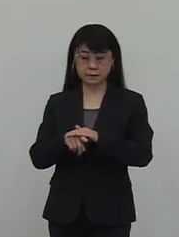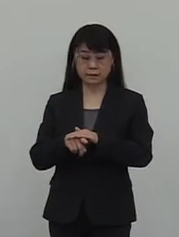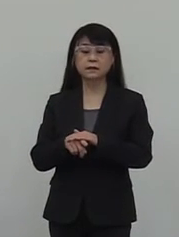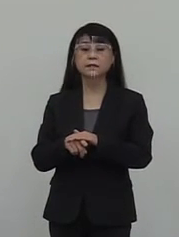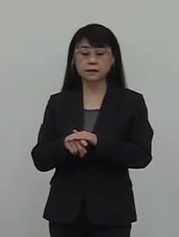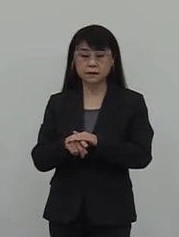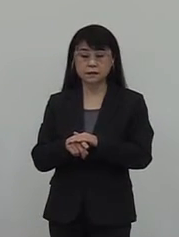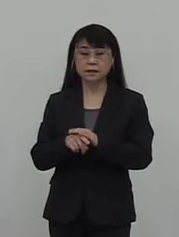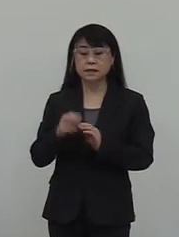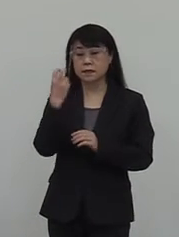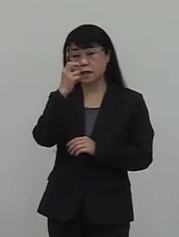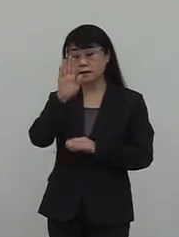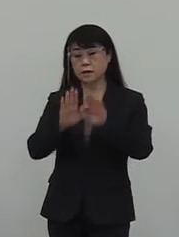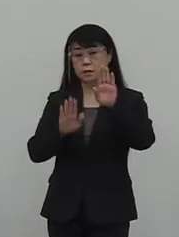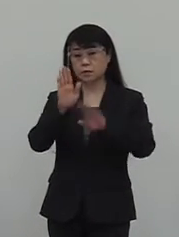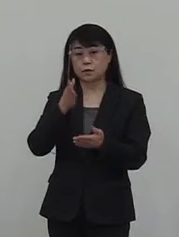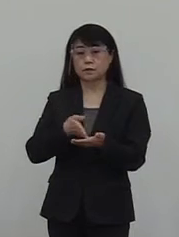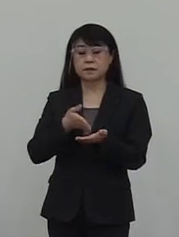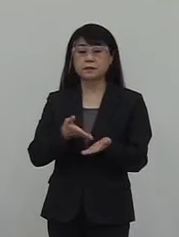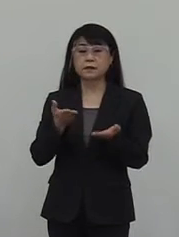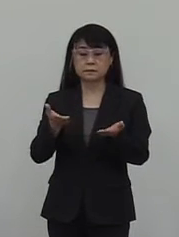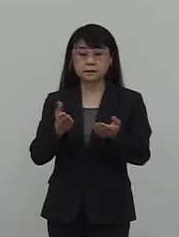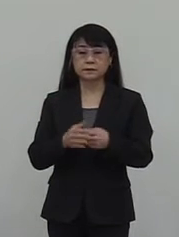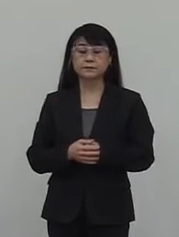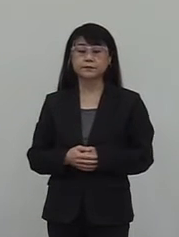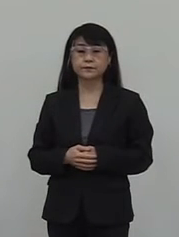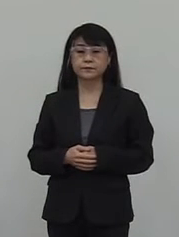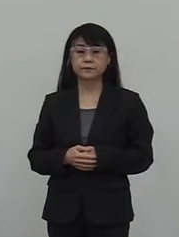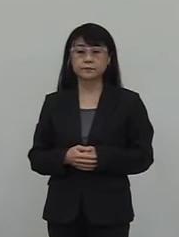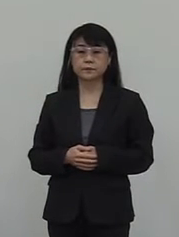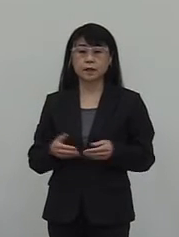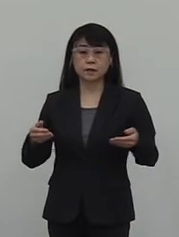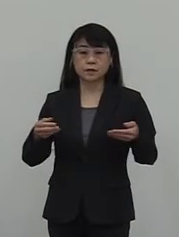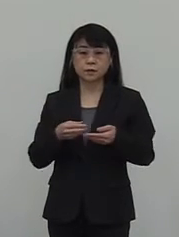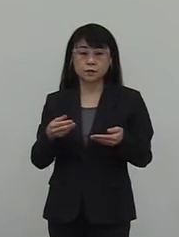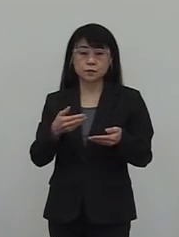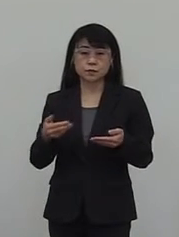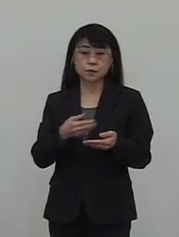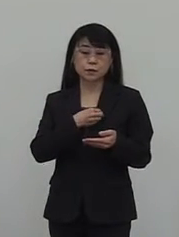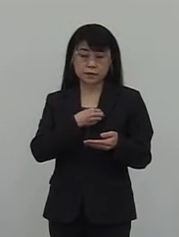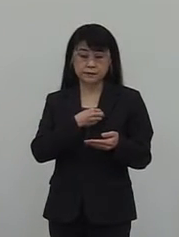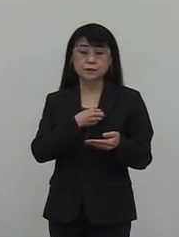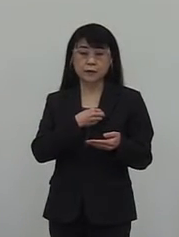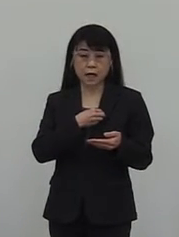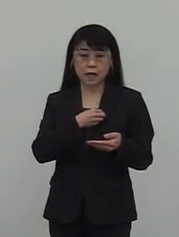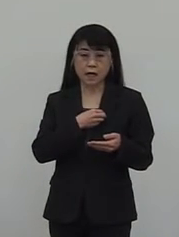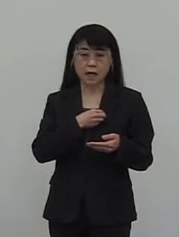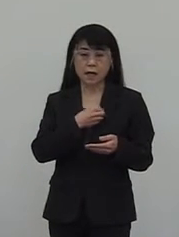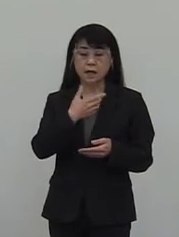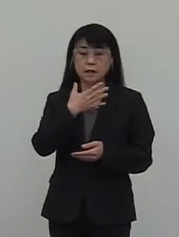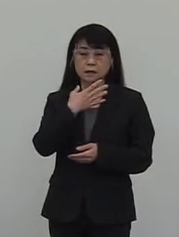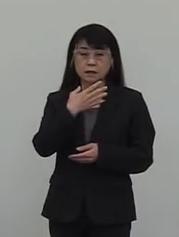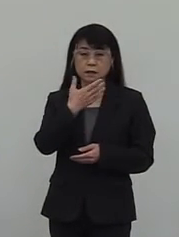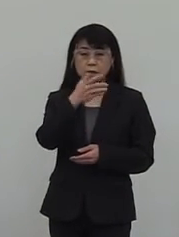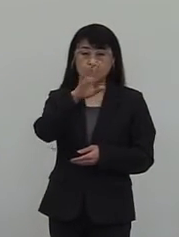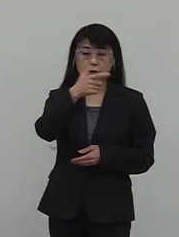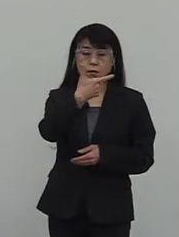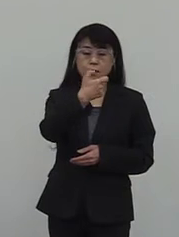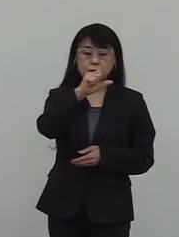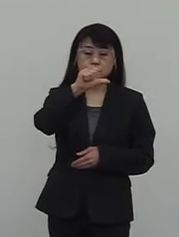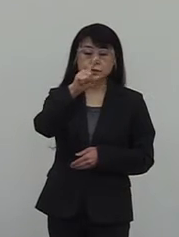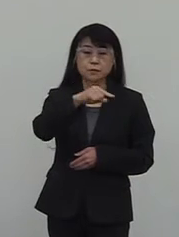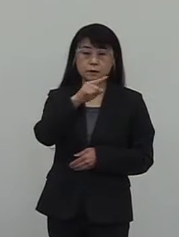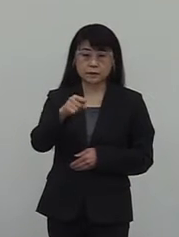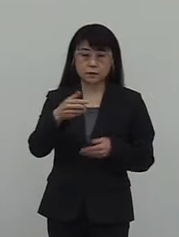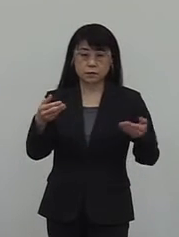検査の状況についてご説明いたします。まず職員でございますが、こちら65名の職員が